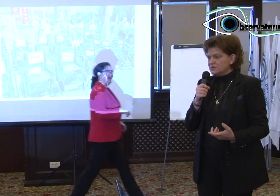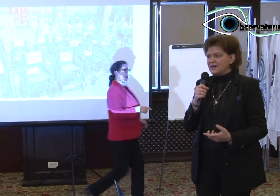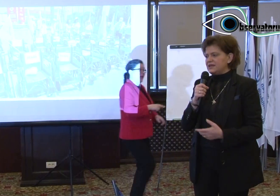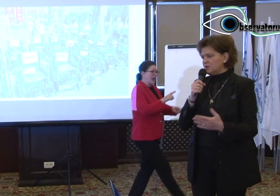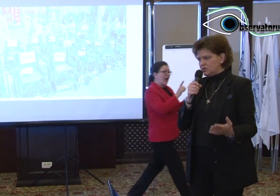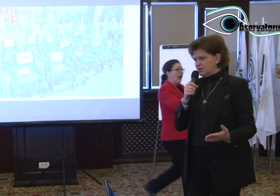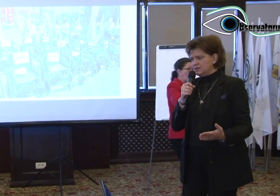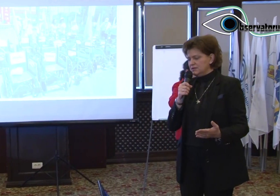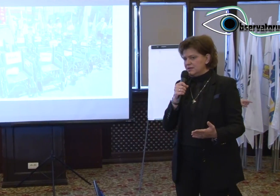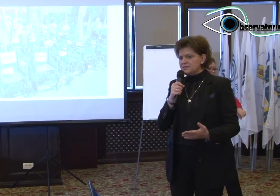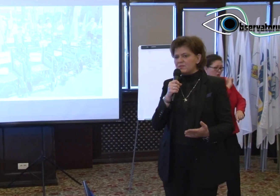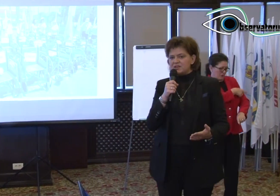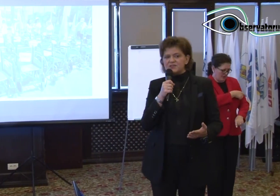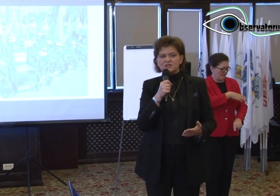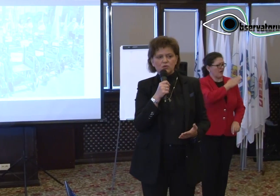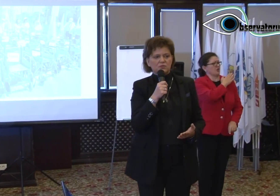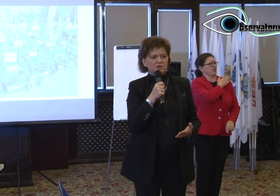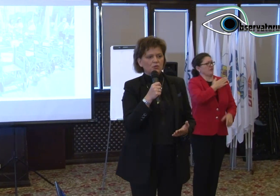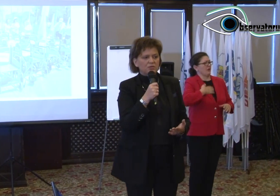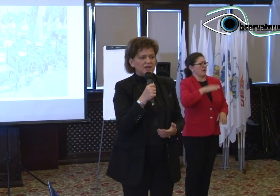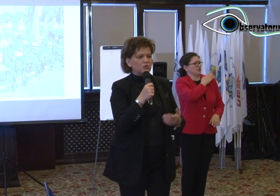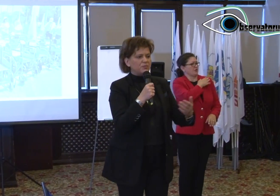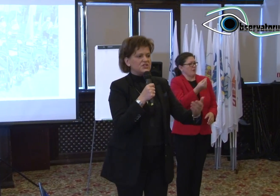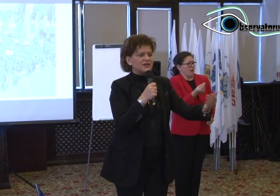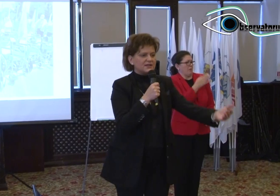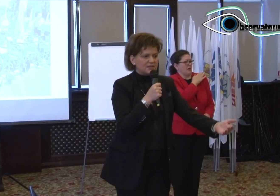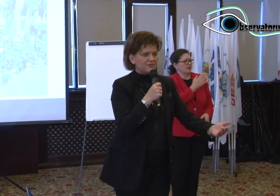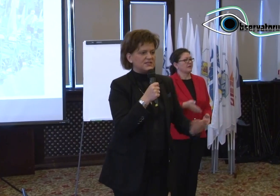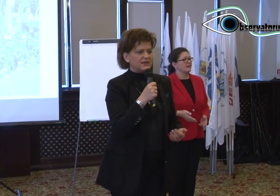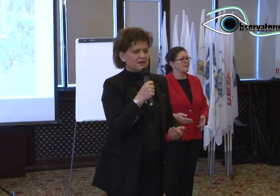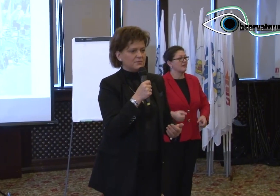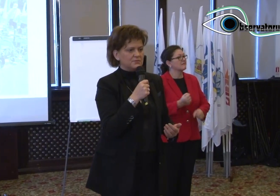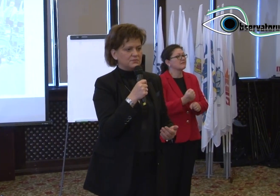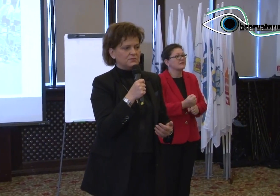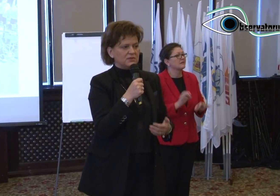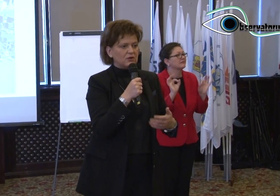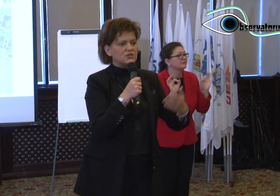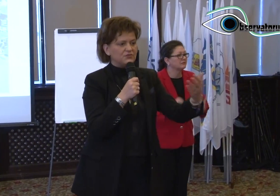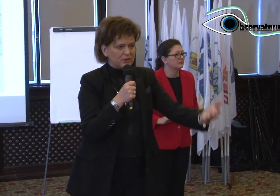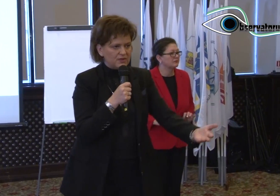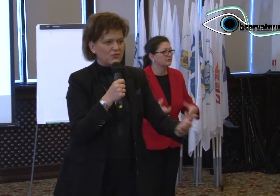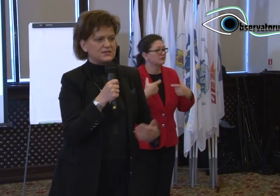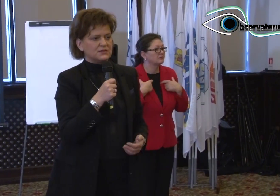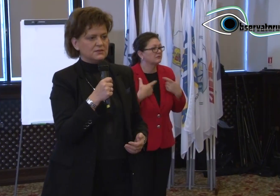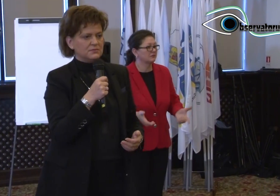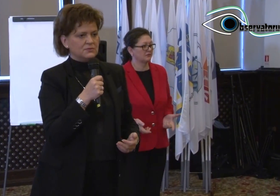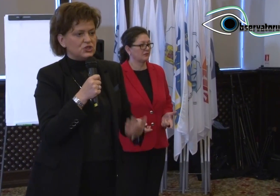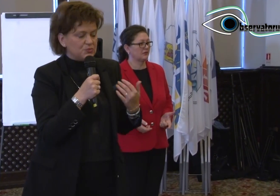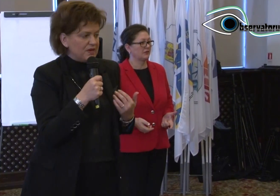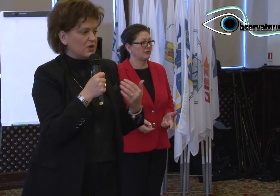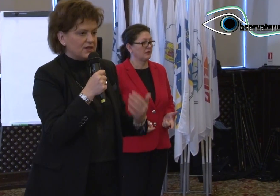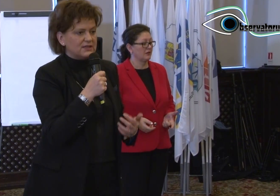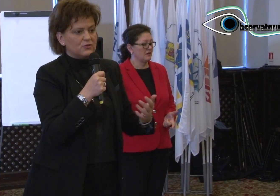mijlocil, dar inutil, se manifestă cum? Umiliindu pe cel care stă în fața ta. Inclusiv pe dumneavoastră.